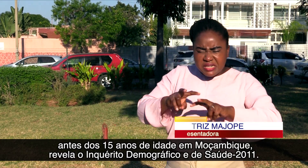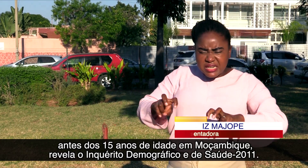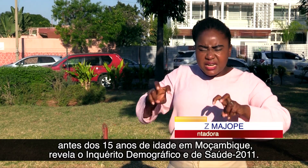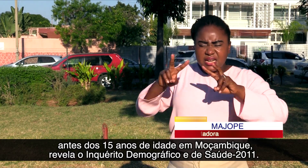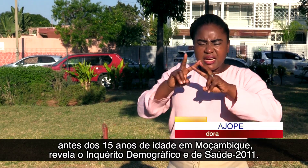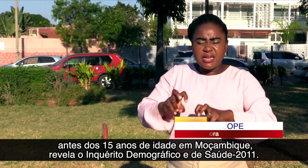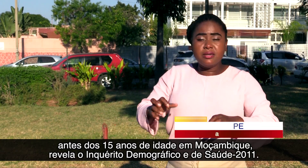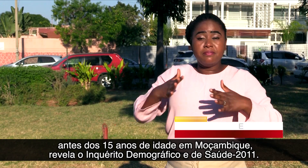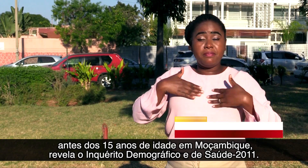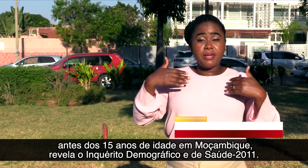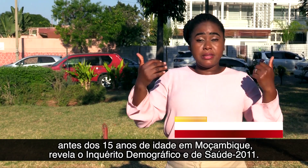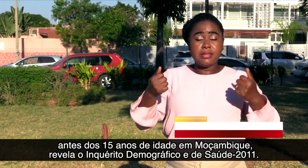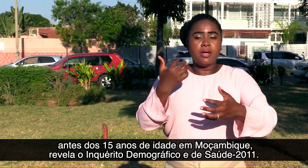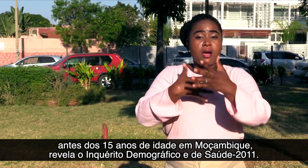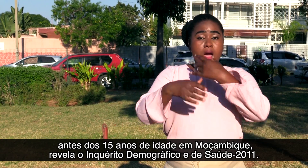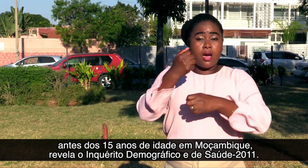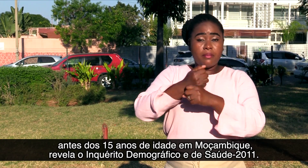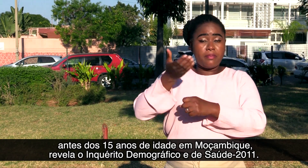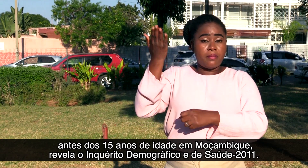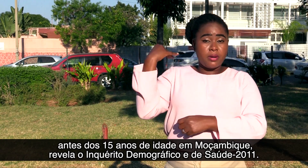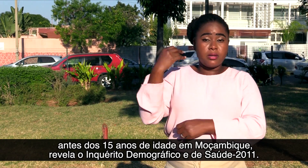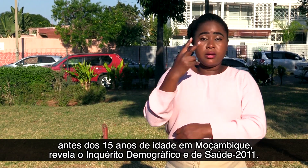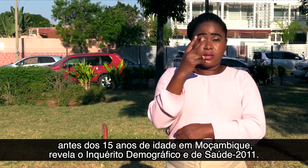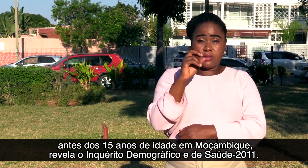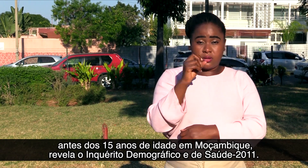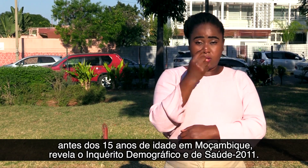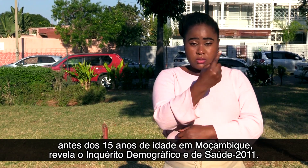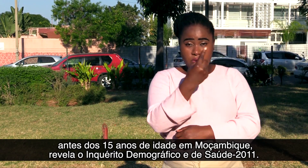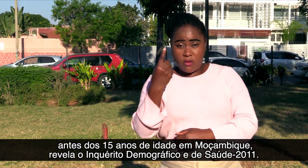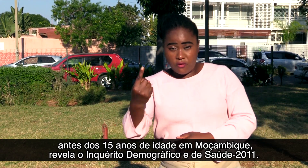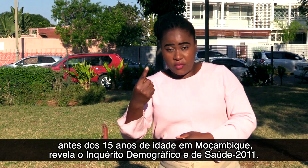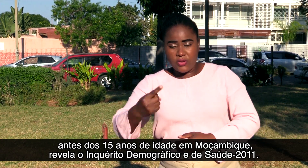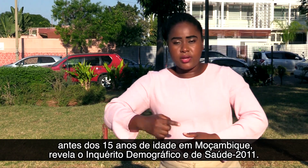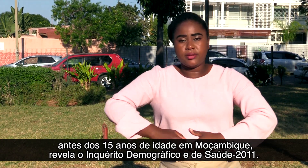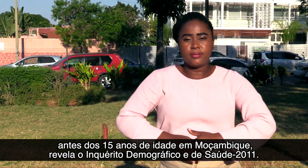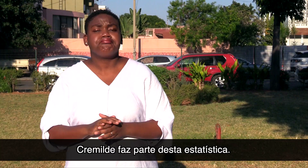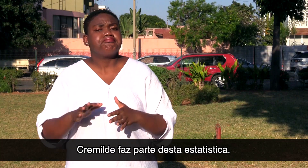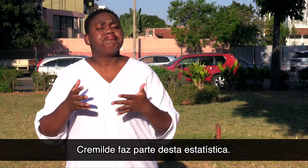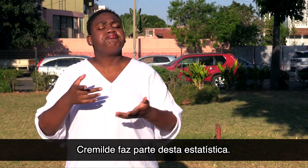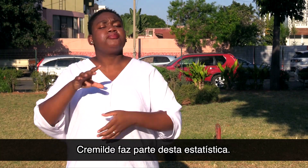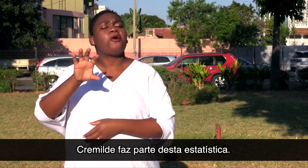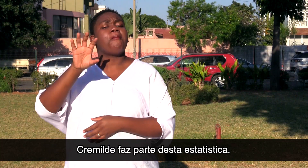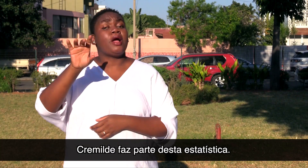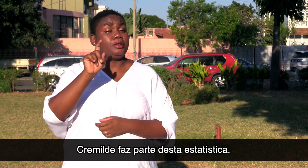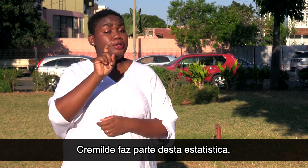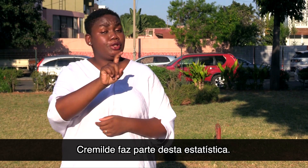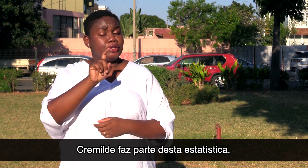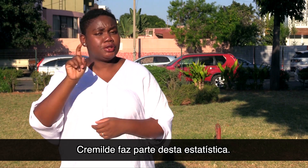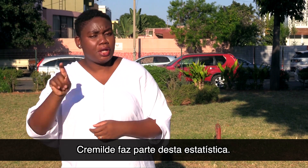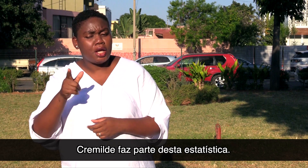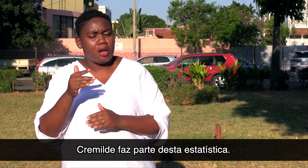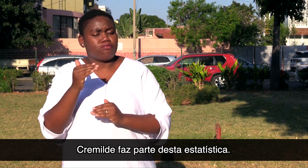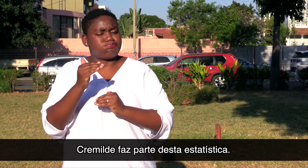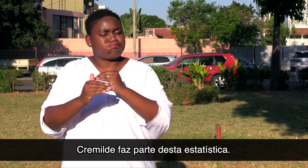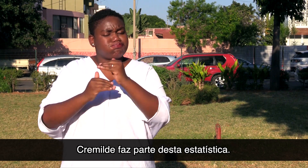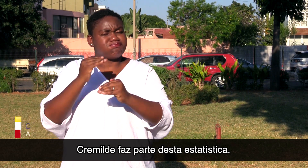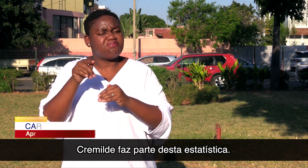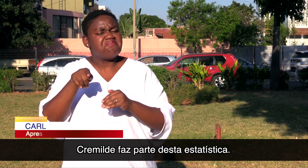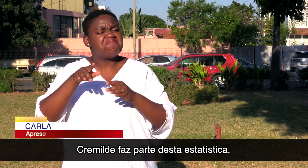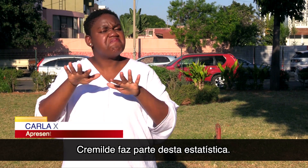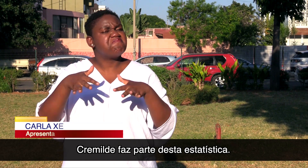Moçambique, revela o Inquérito Demográfico e de Saúde 2011. Cremilde faz parte